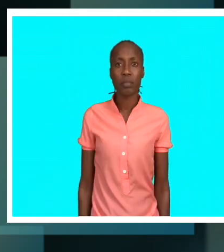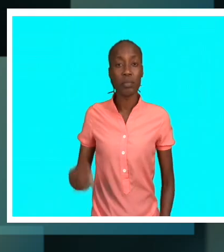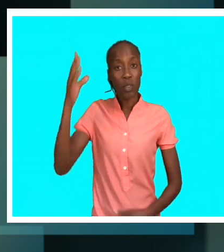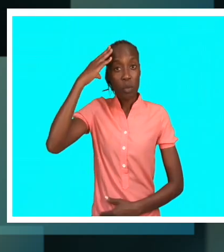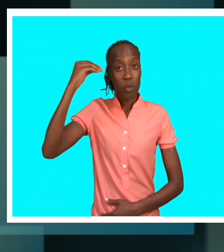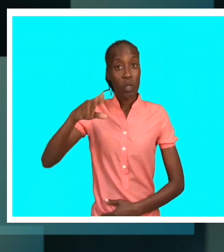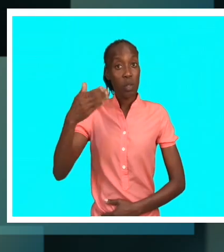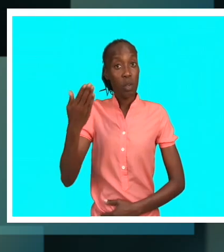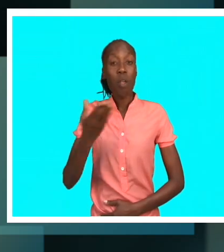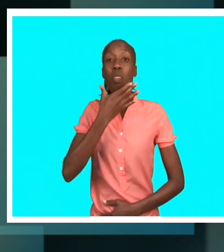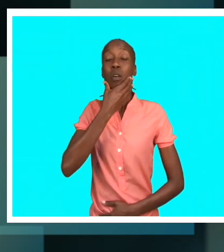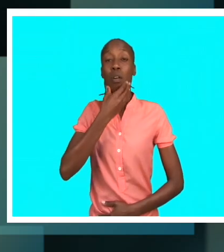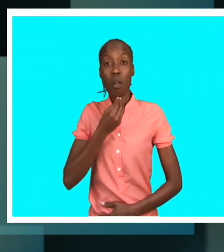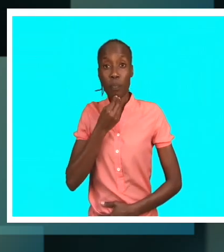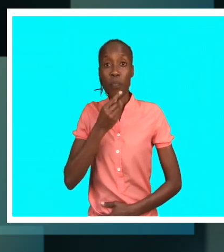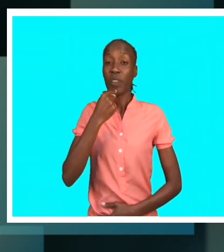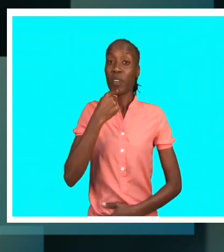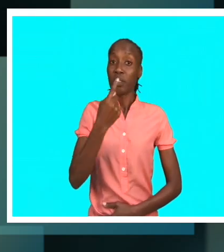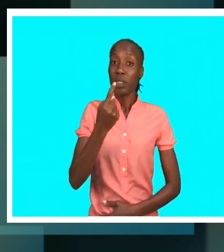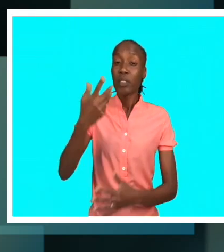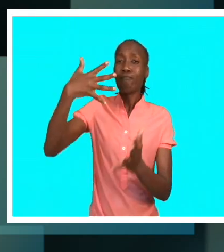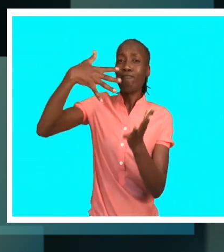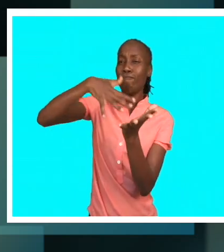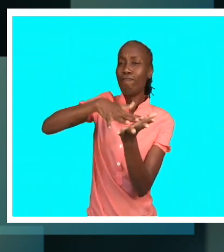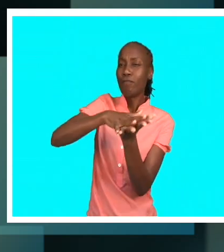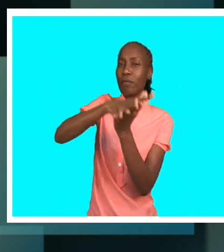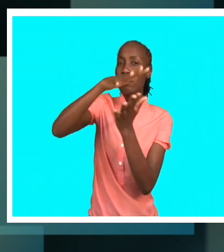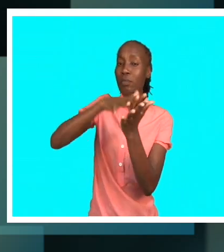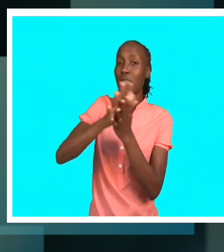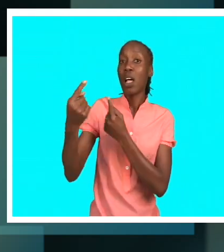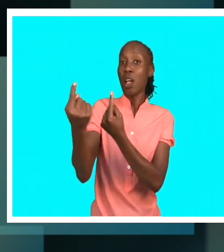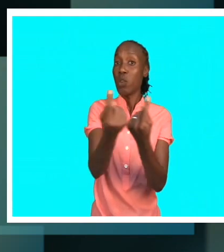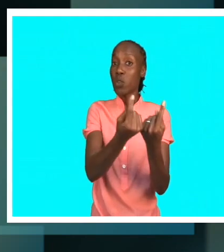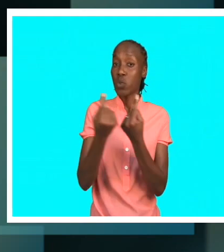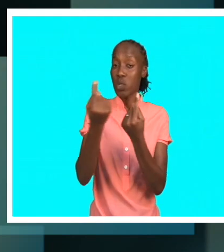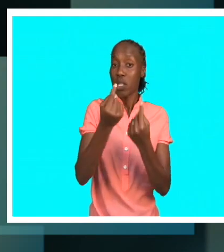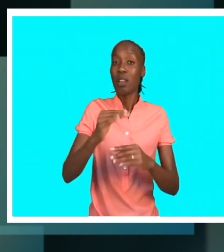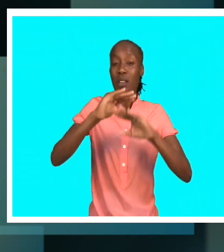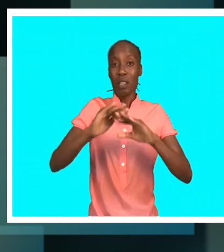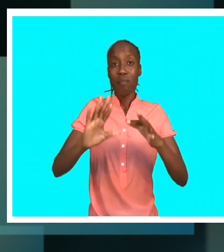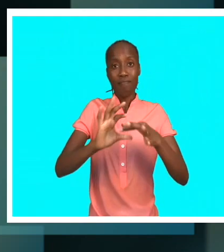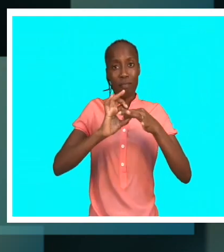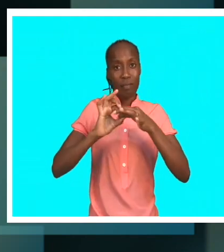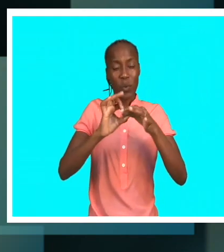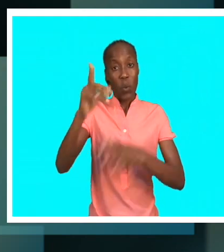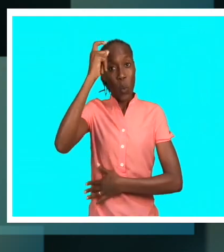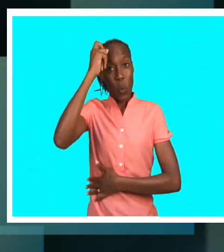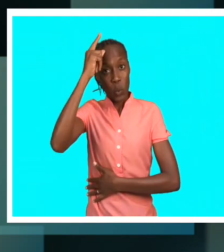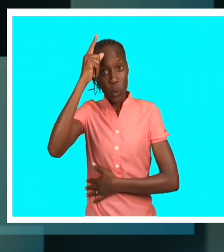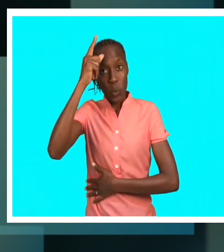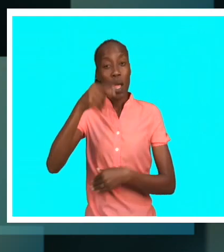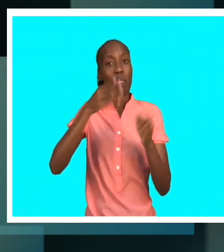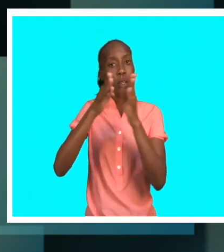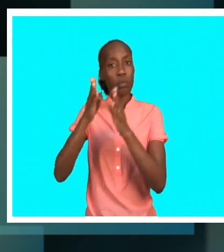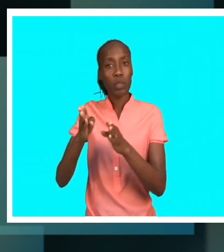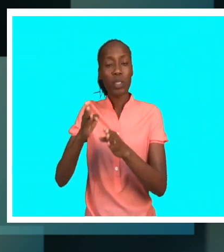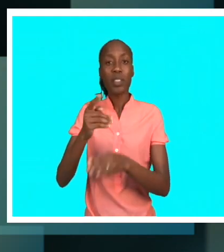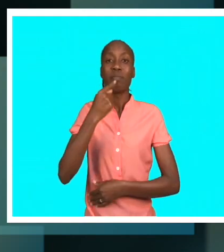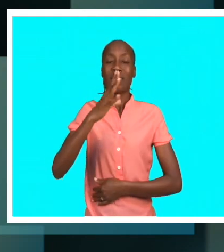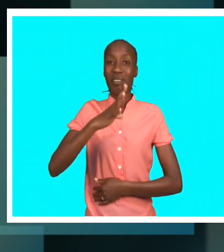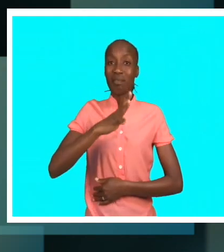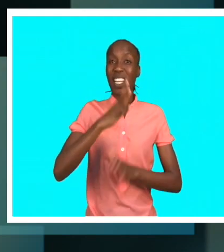O psicólogo Arlindo, uma loja, explica que esta situação tem a ver com questões culturais e